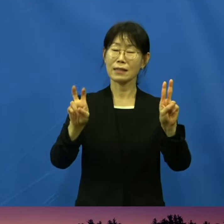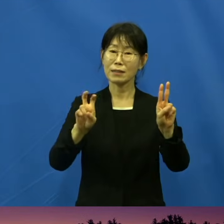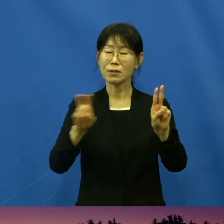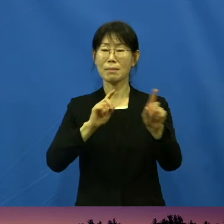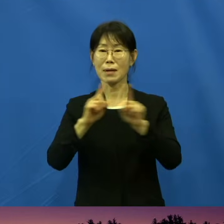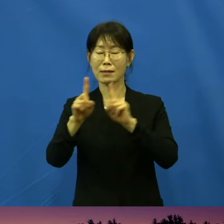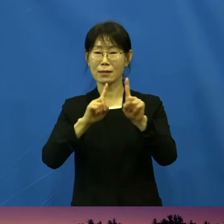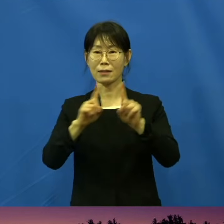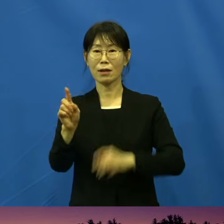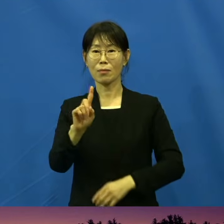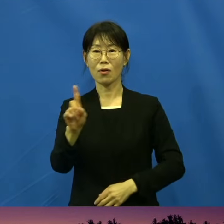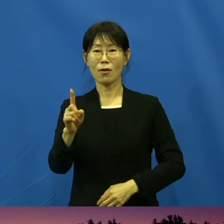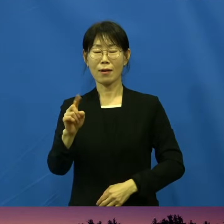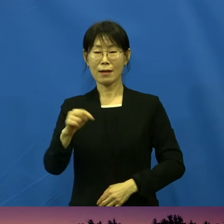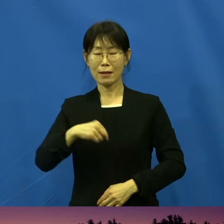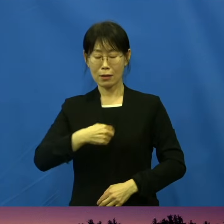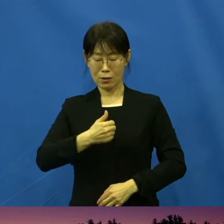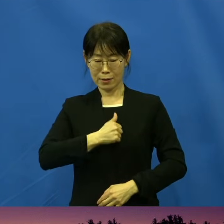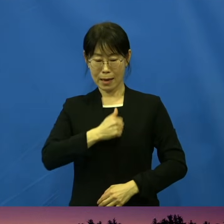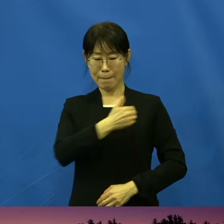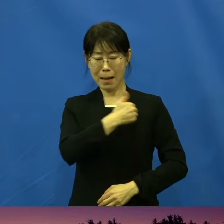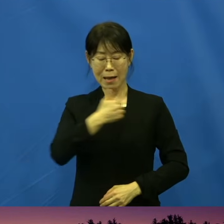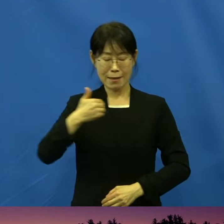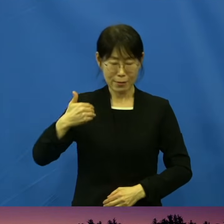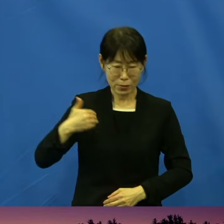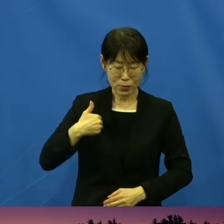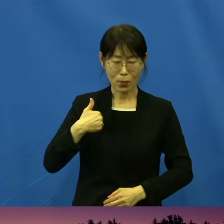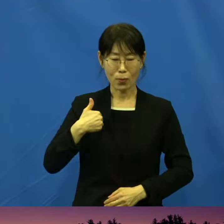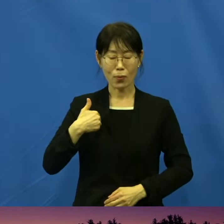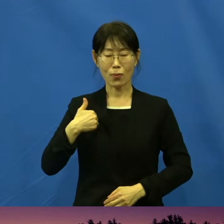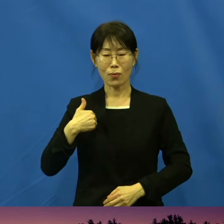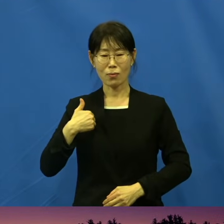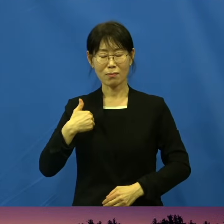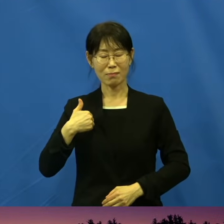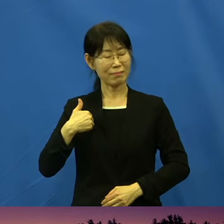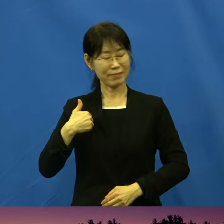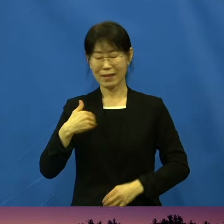자아를 만족시켜주고 자아를 성취하는 그런 것과 정반대예요.